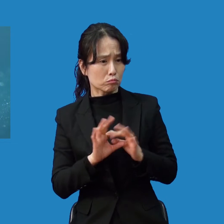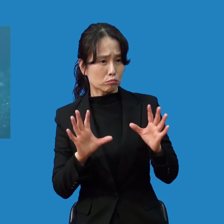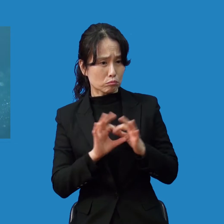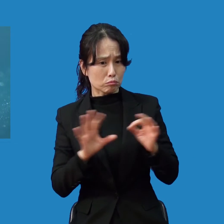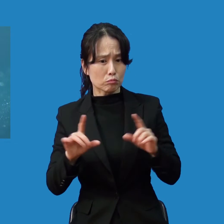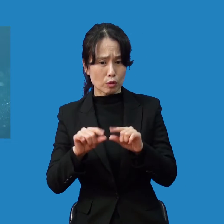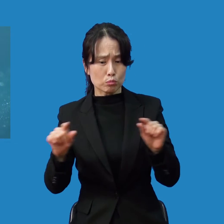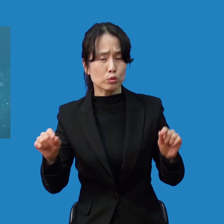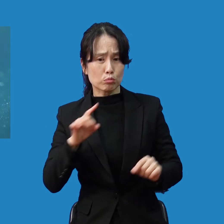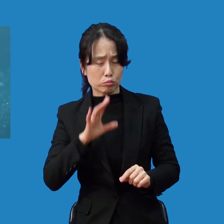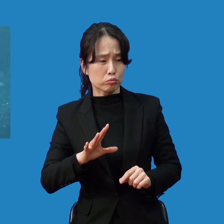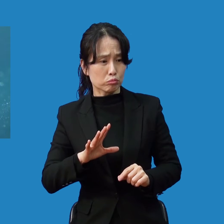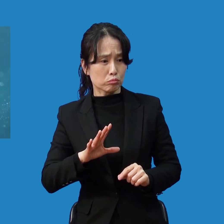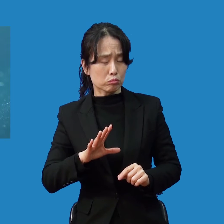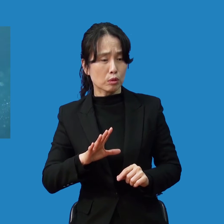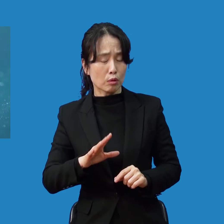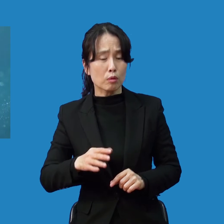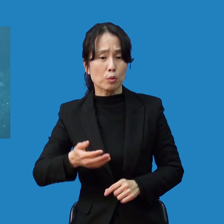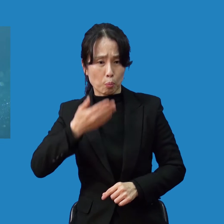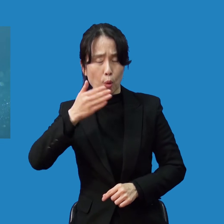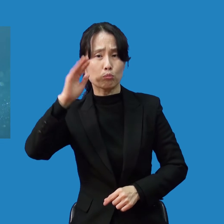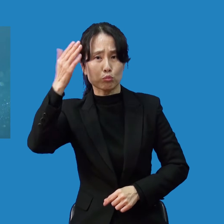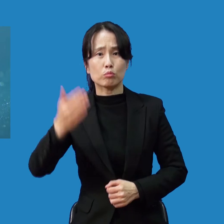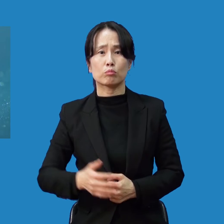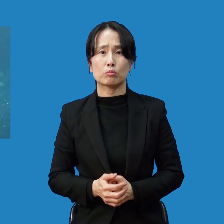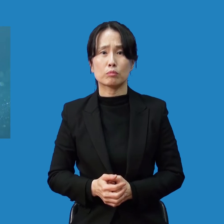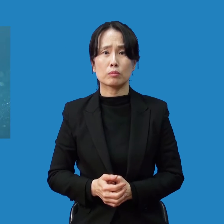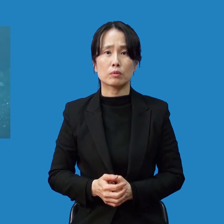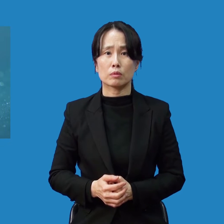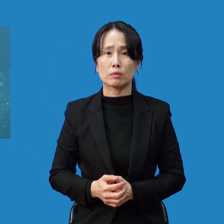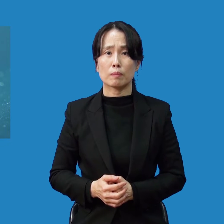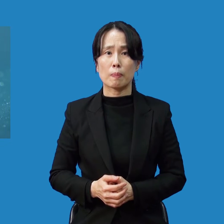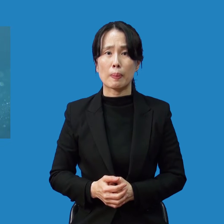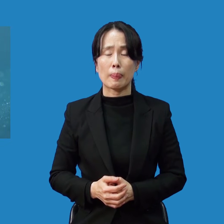음식일 뿐인데 싶으면 먹으면 됩니다. 또